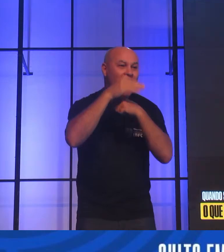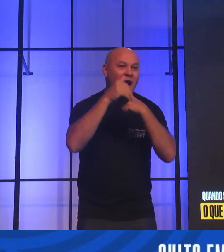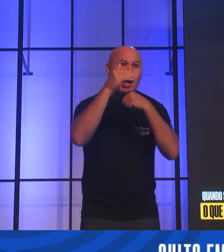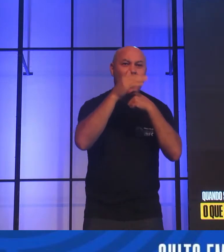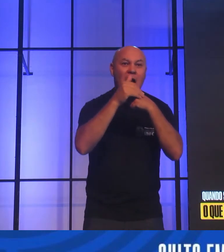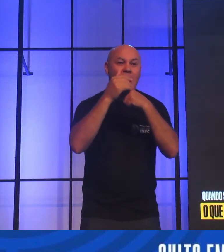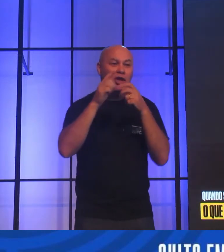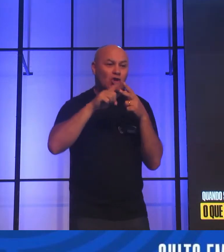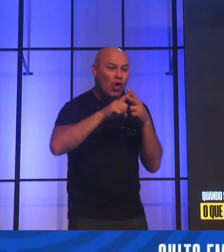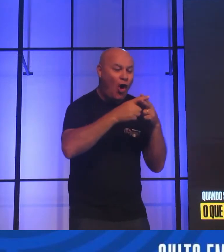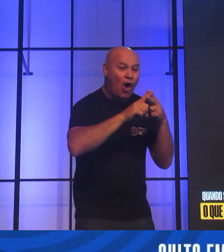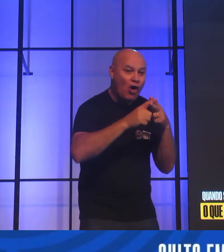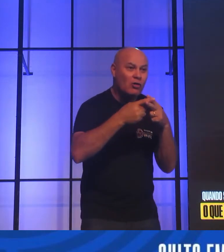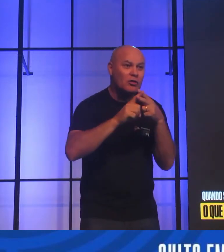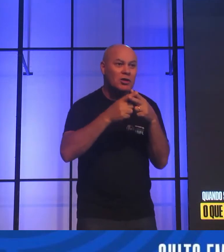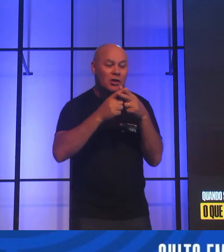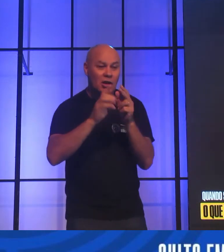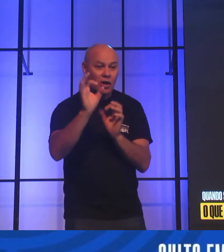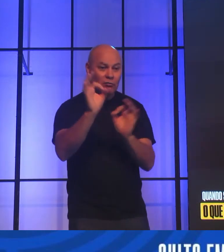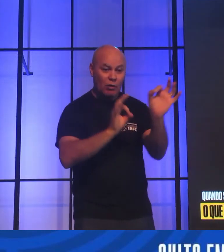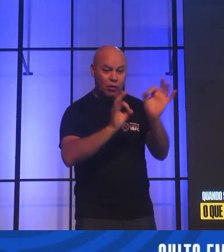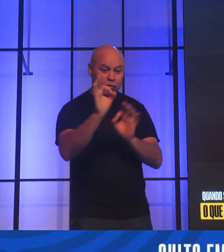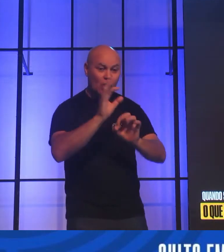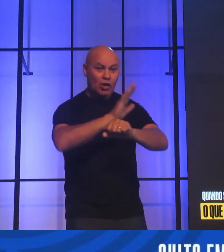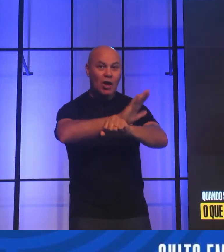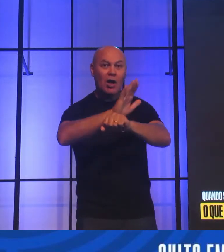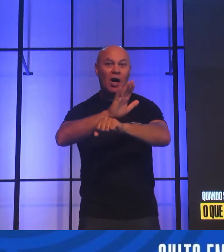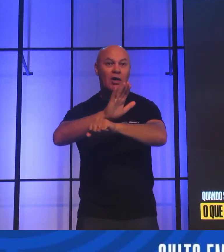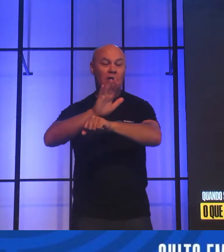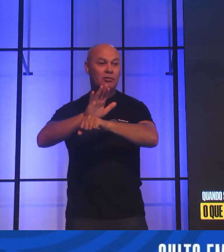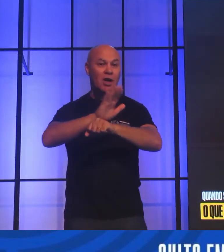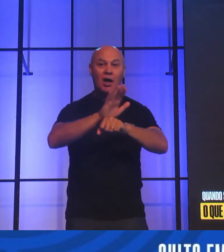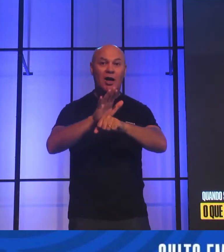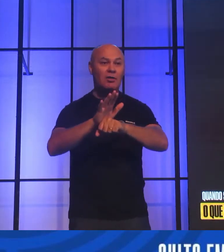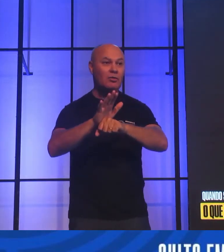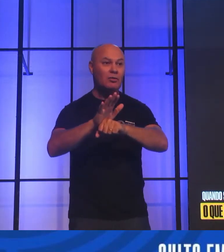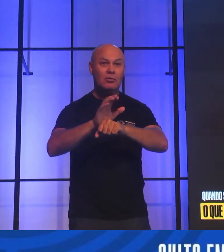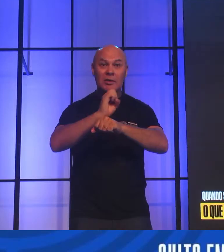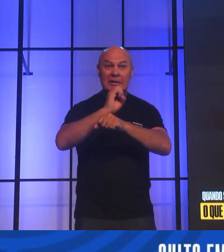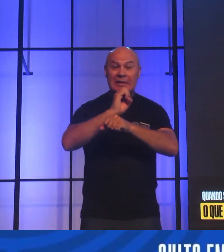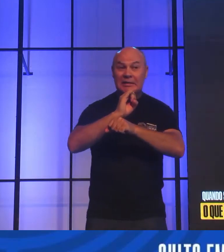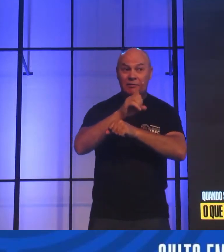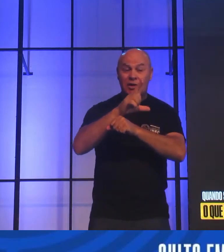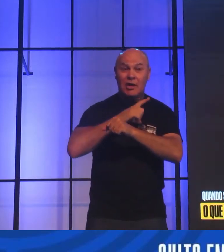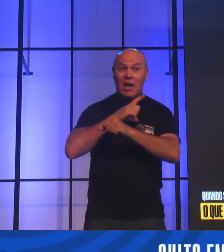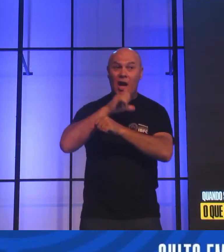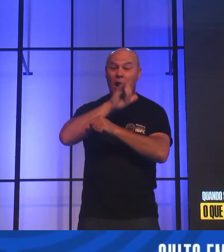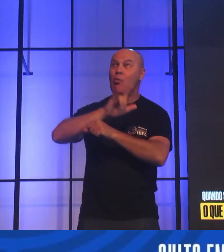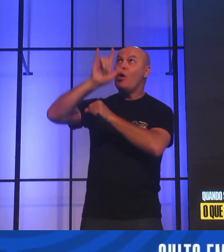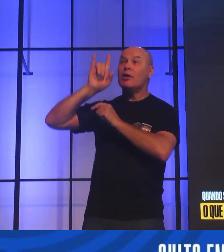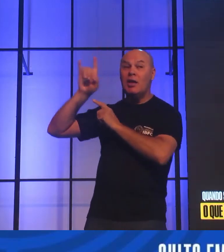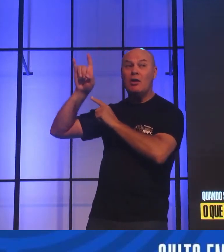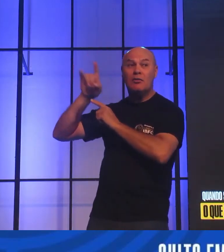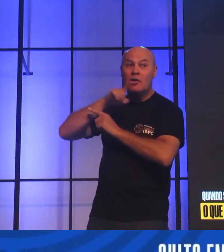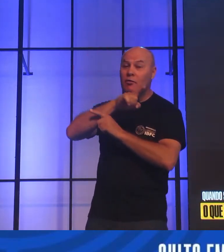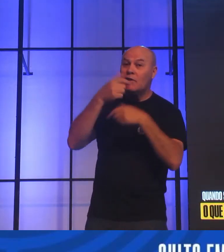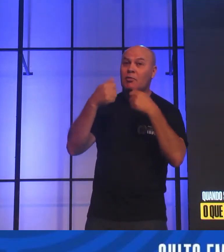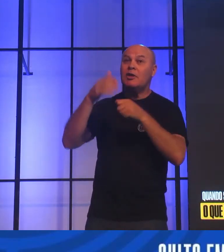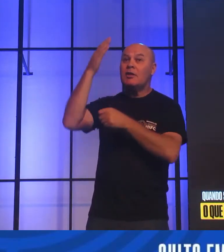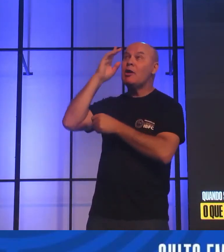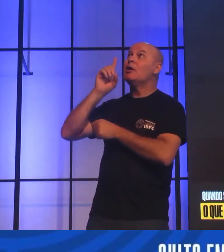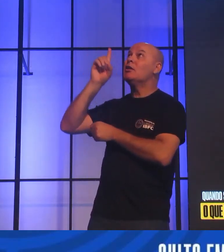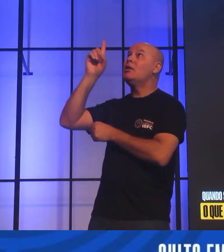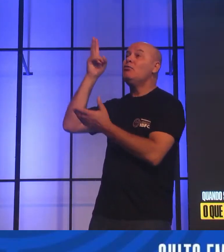quer viver a sua vida pautada em Deus, você precisa perceber que Deus está agindo na sua vida no meio de todas as